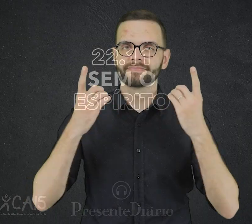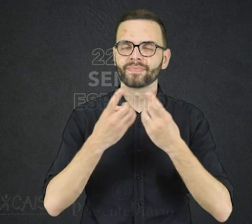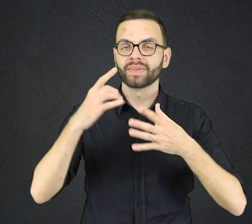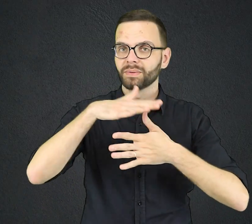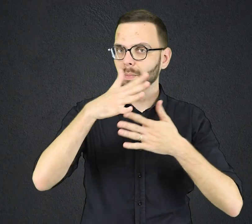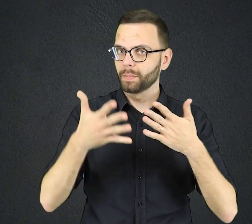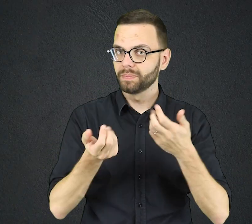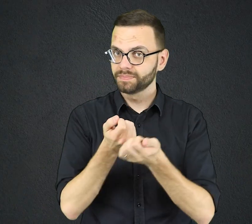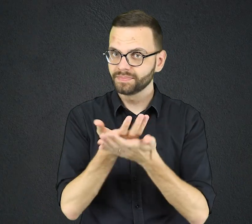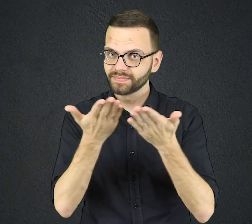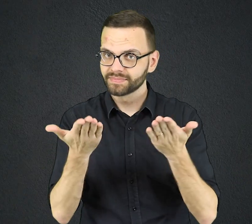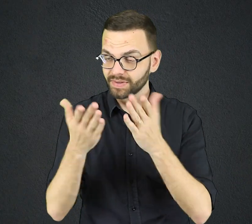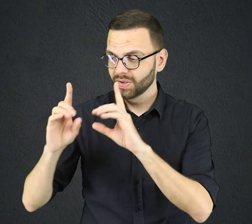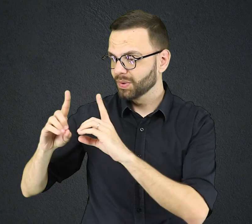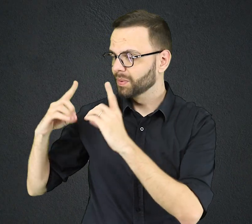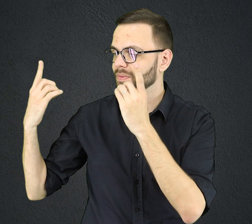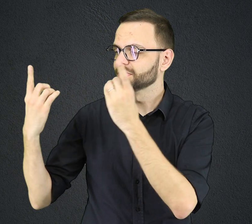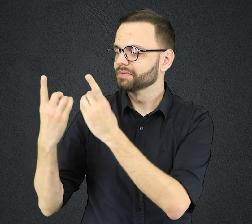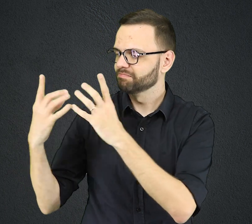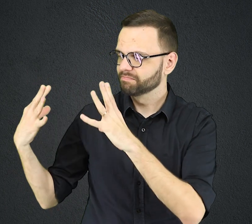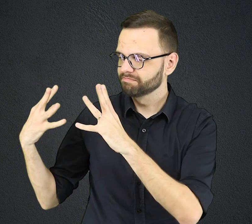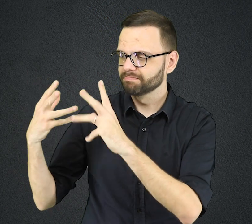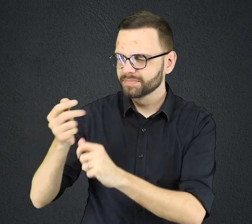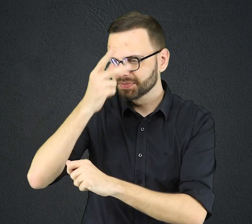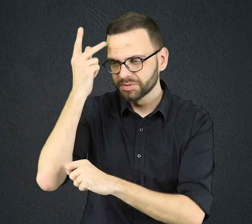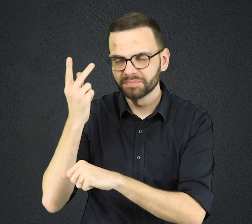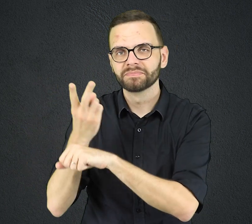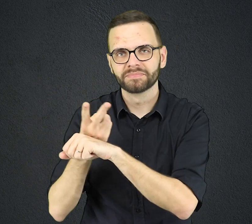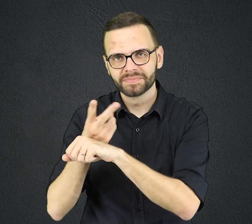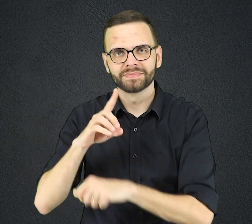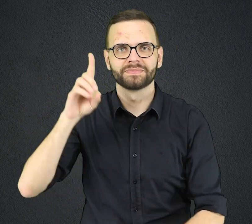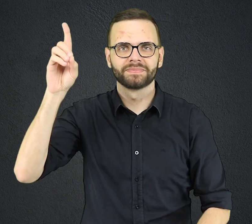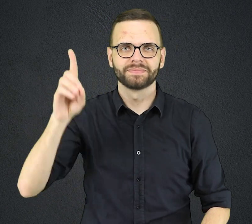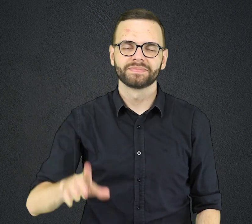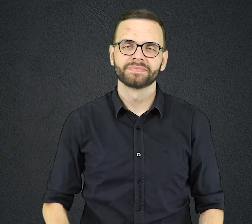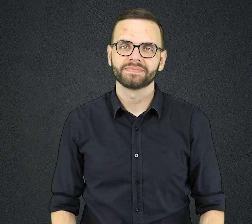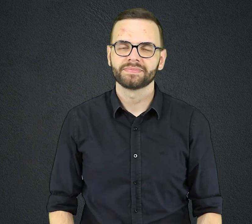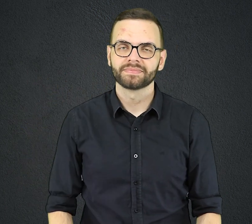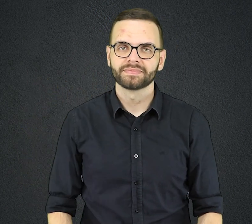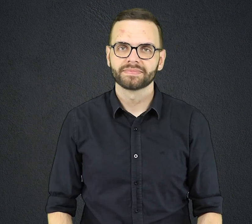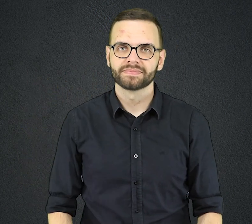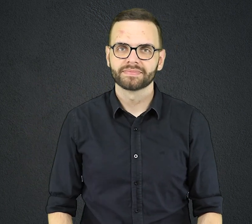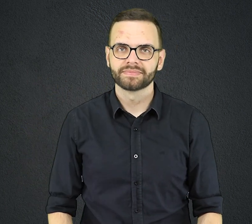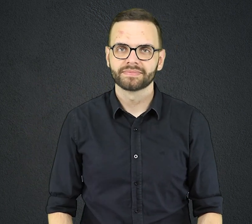Ouça agora Presente Diário, o devocional de todos os que buscam a Deus.